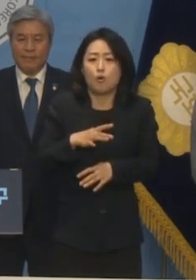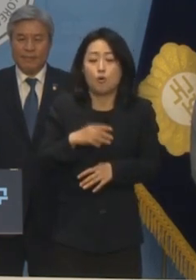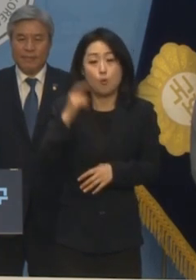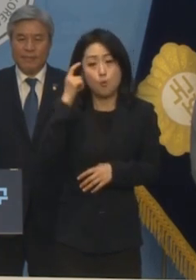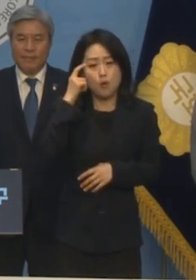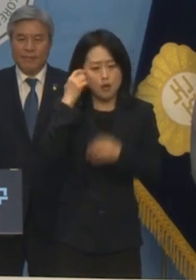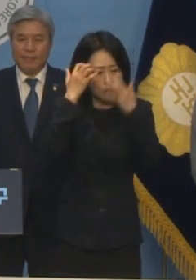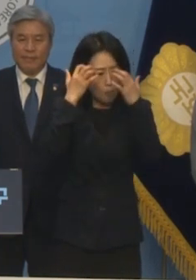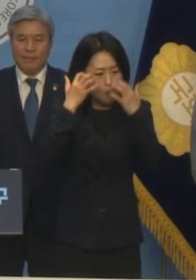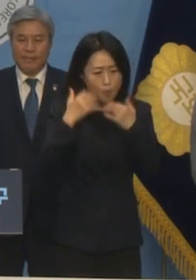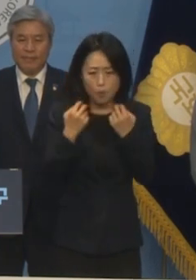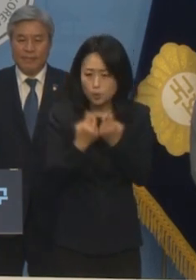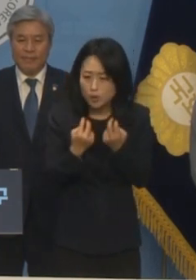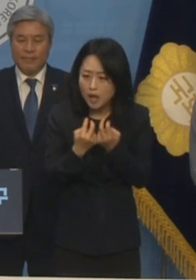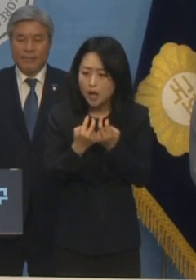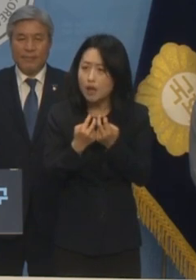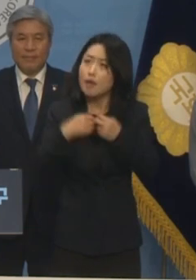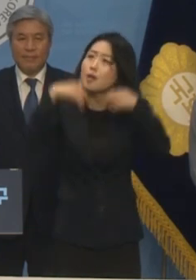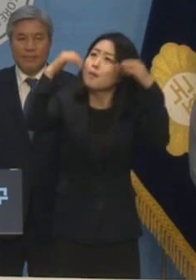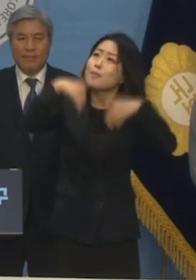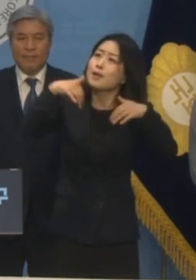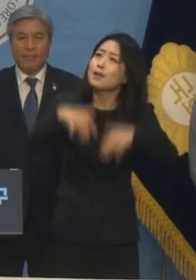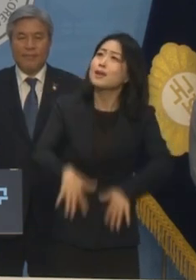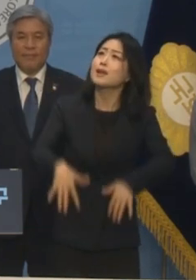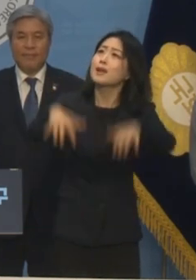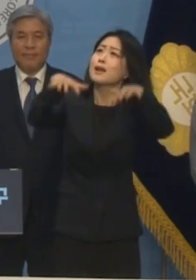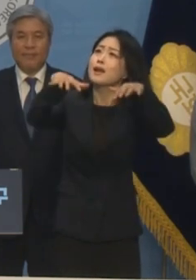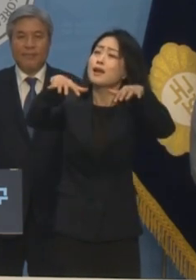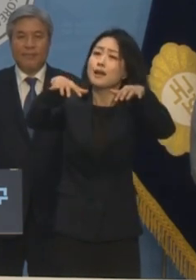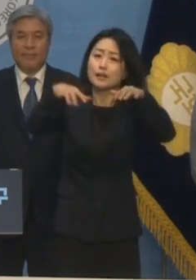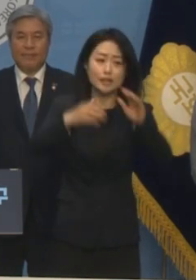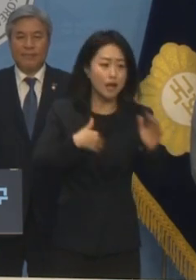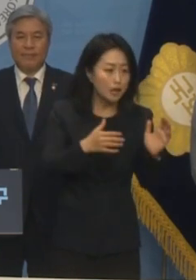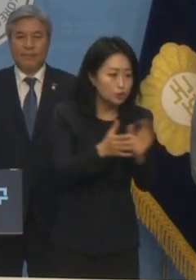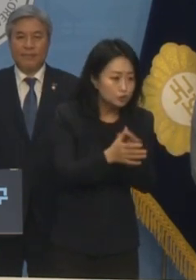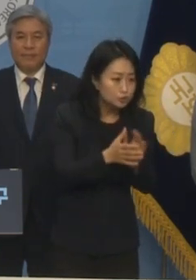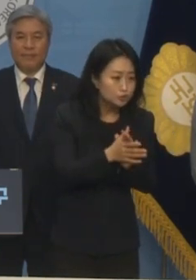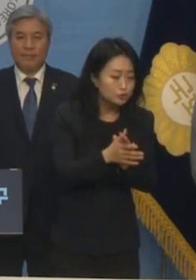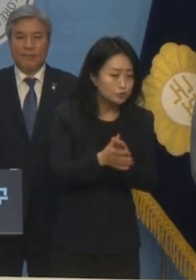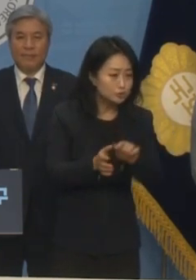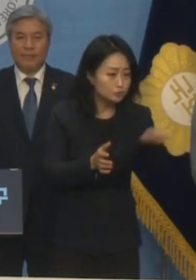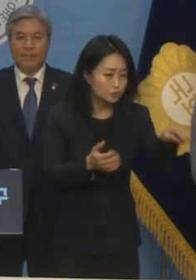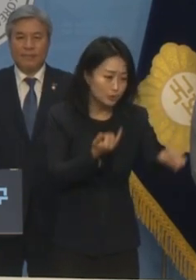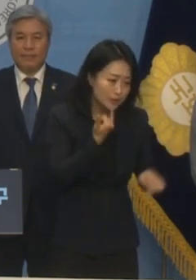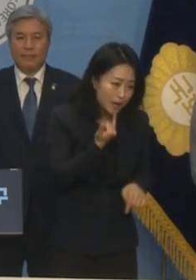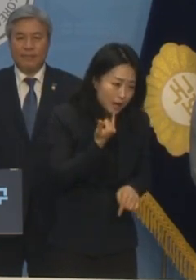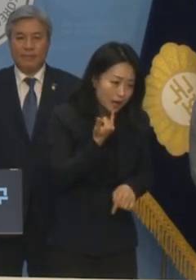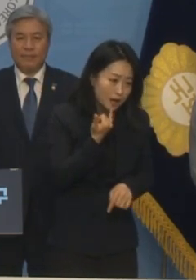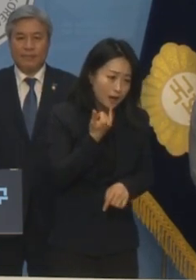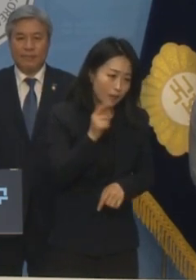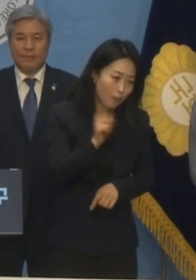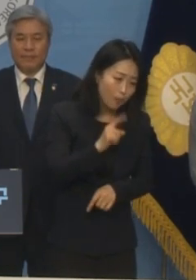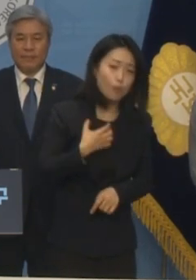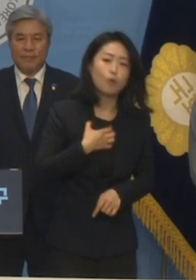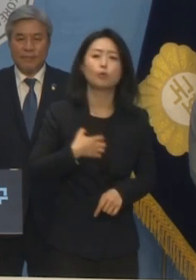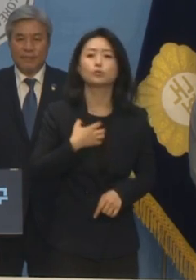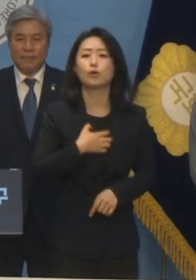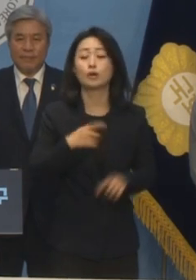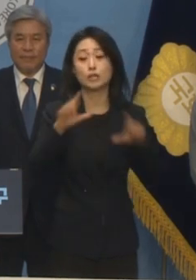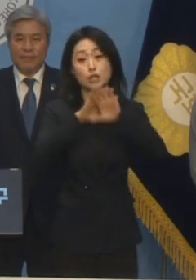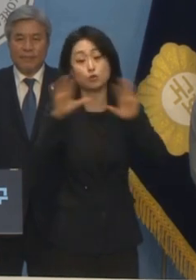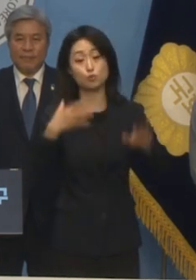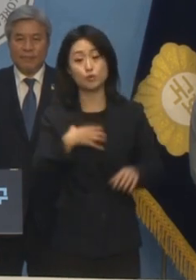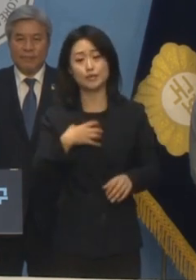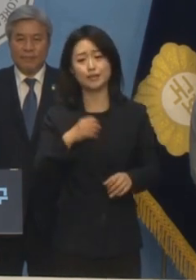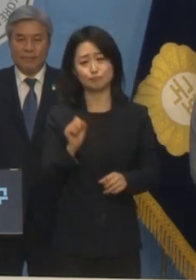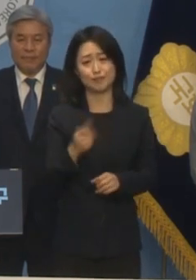얼마나 더울지, 얼마나 비가 올지, 혹시 주변 친구들과 동료들은 과연 괜찮을지, 이런 기후위기